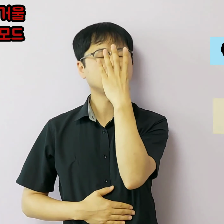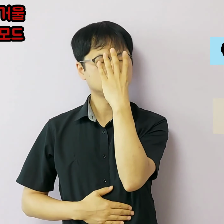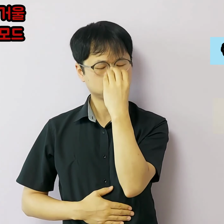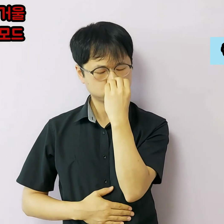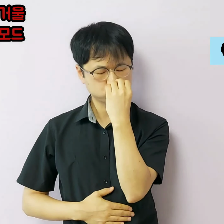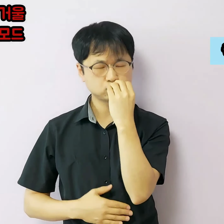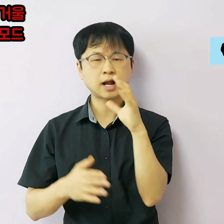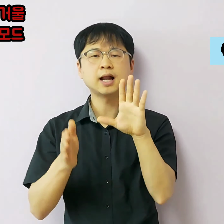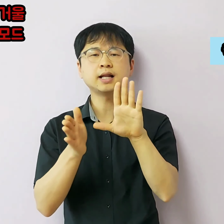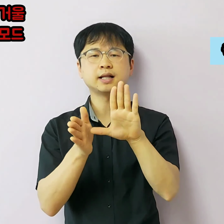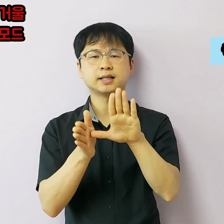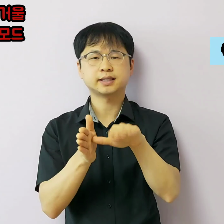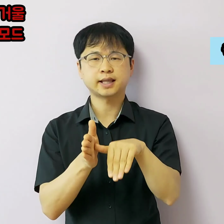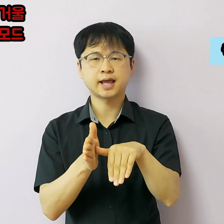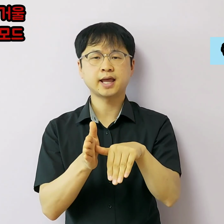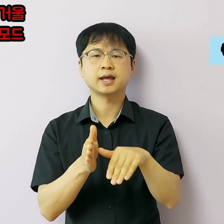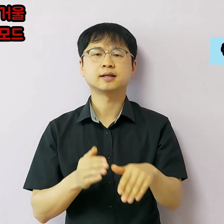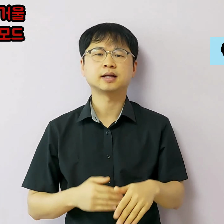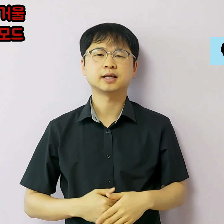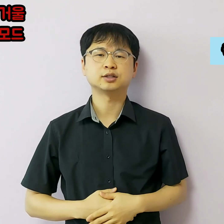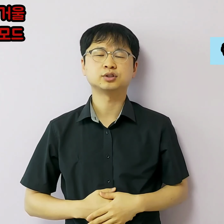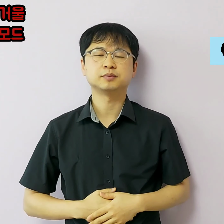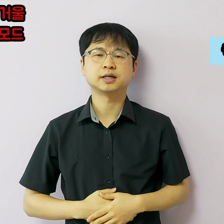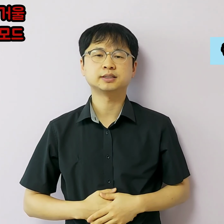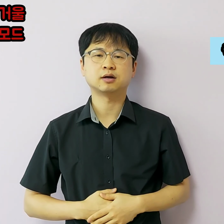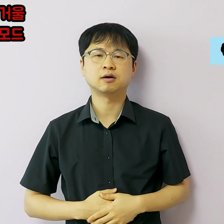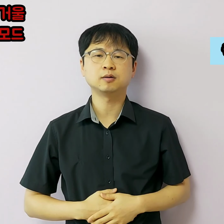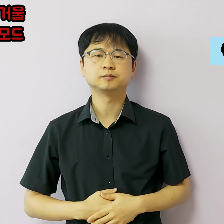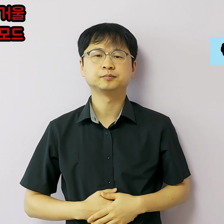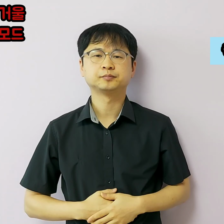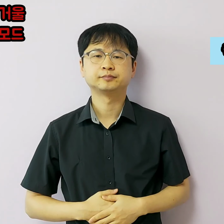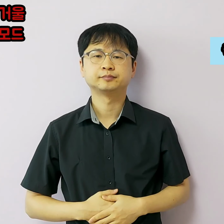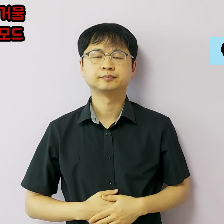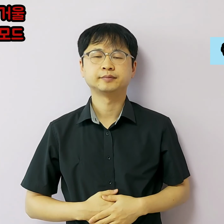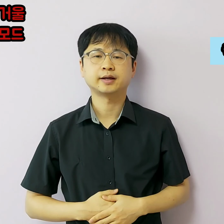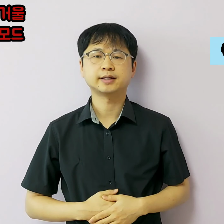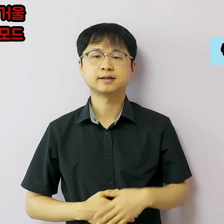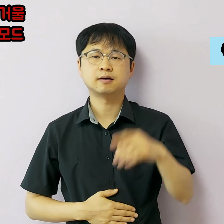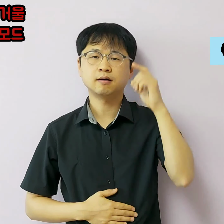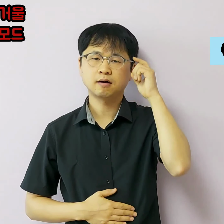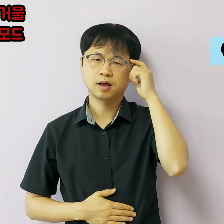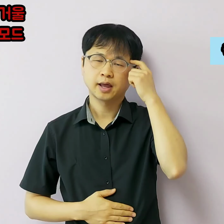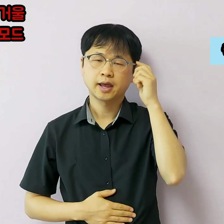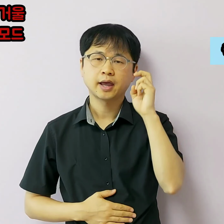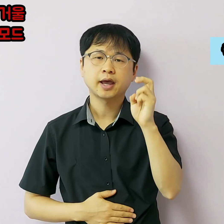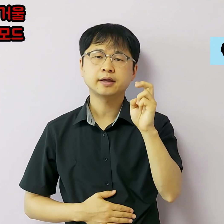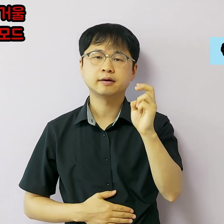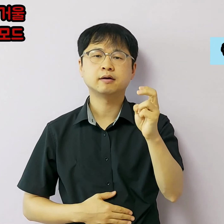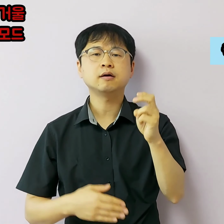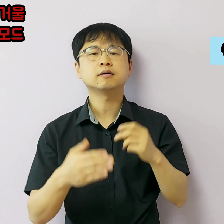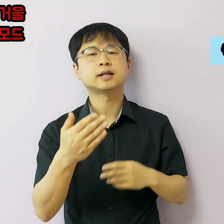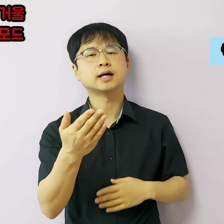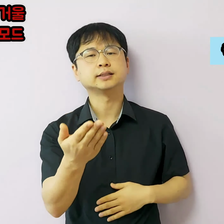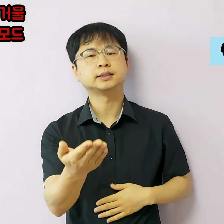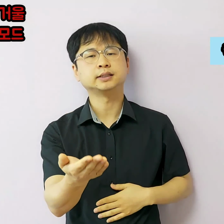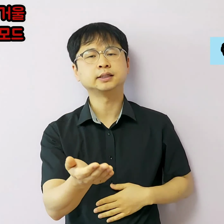됩니다. 우울할 때 나타내 주시면 되겠죠. 네, 그래서 행여